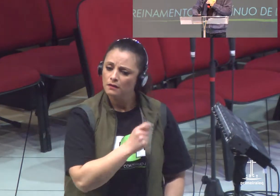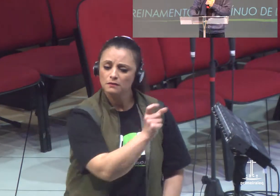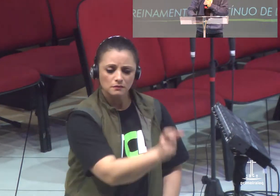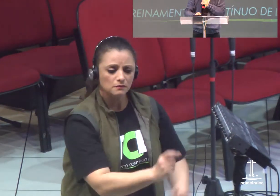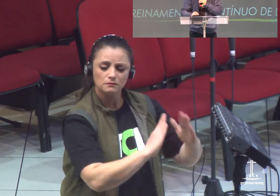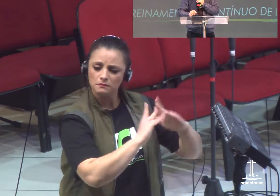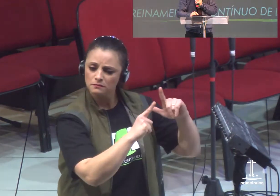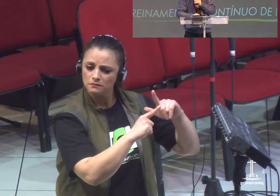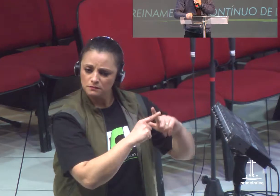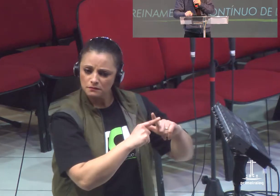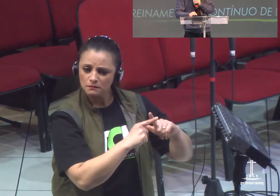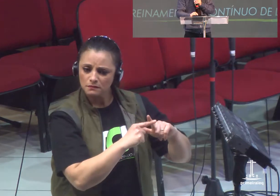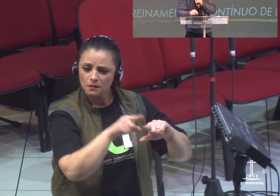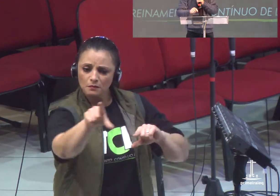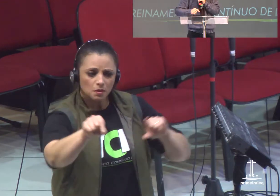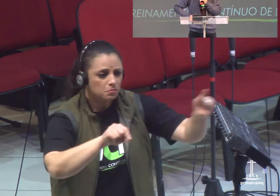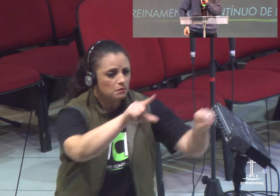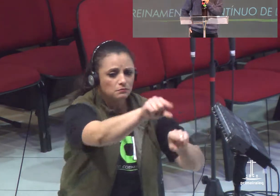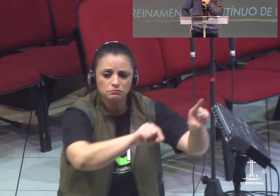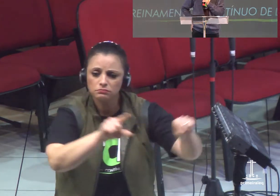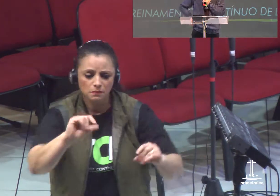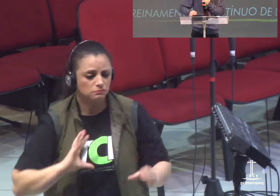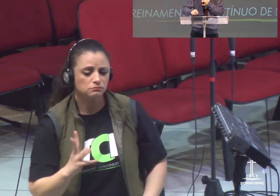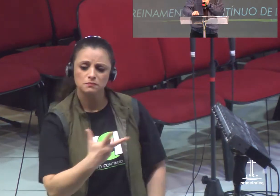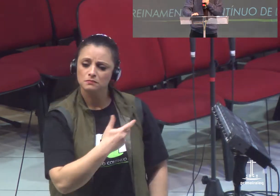igreja os que iam sendo salvos?